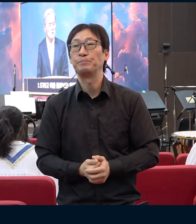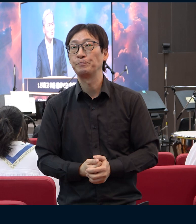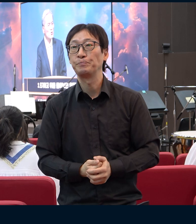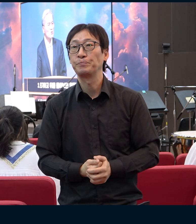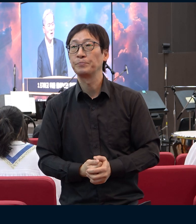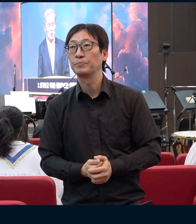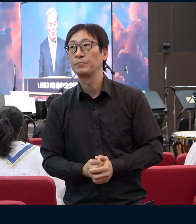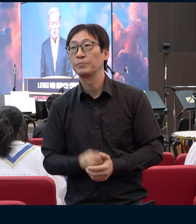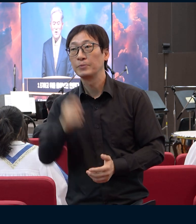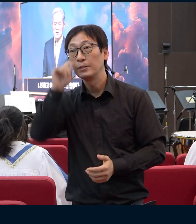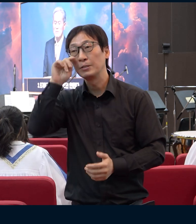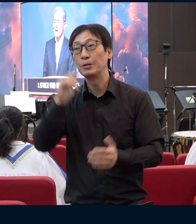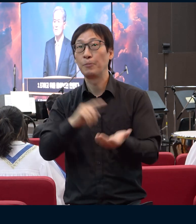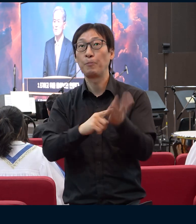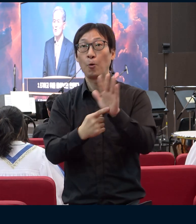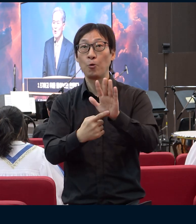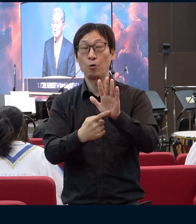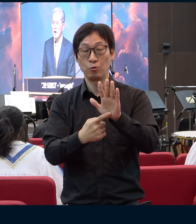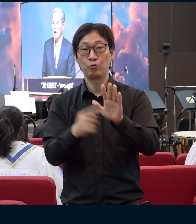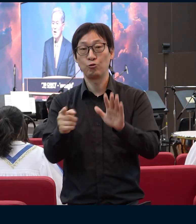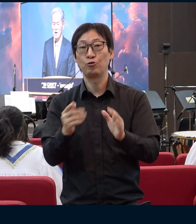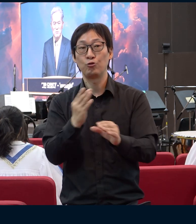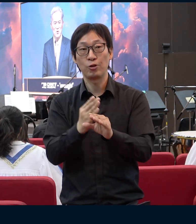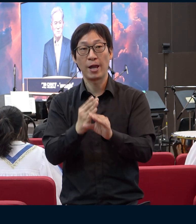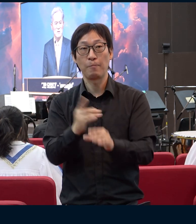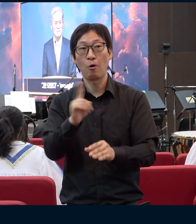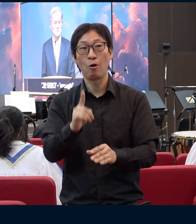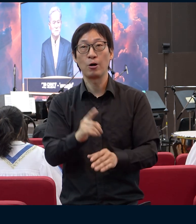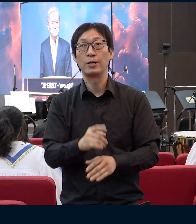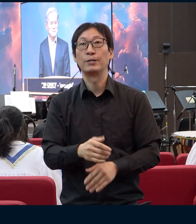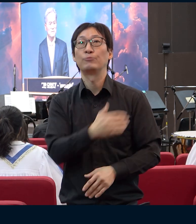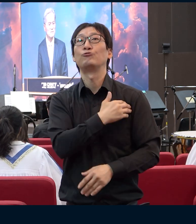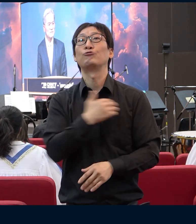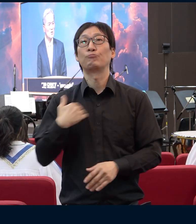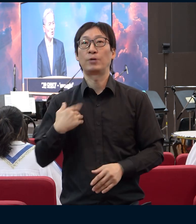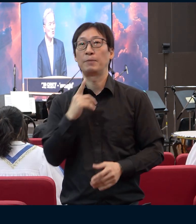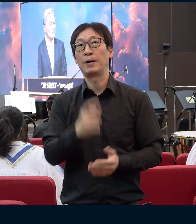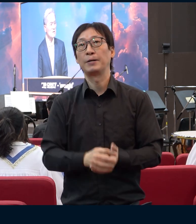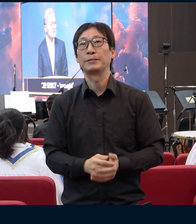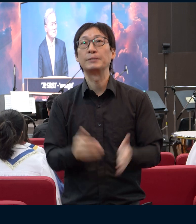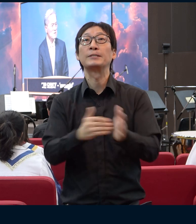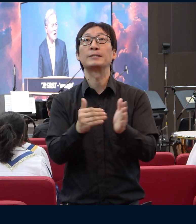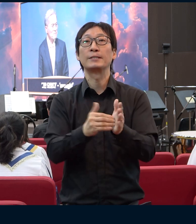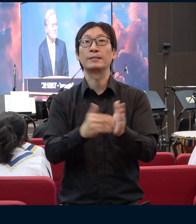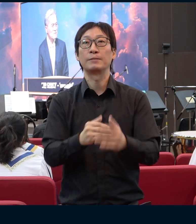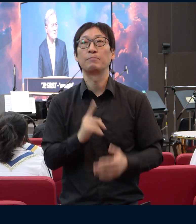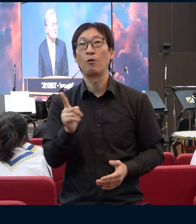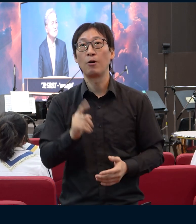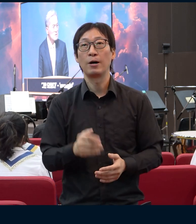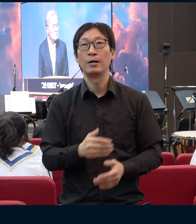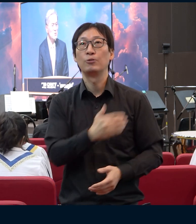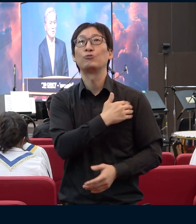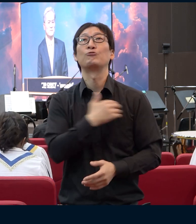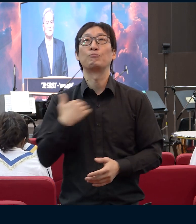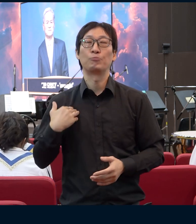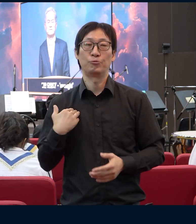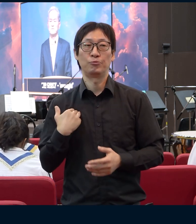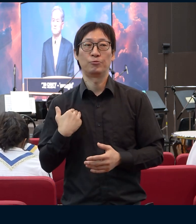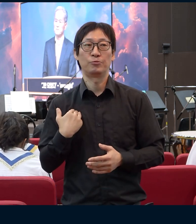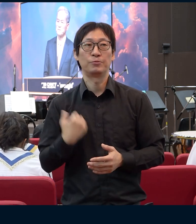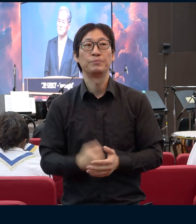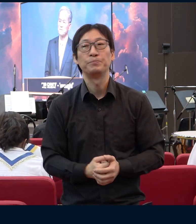우리가 봐야 될 중요한 표현은 바로 그만 되었다라는 표현입니다. 영어로 하면 enough,